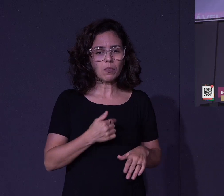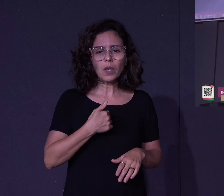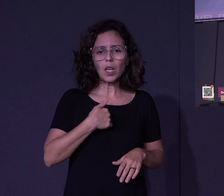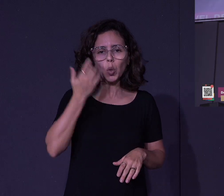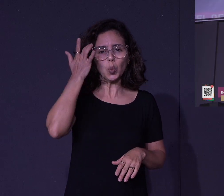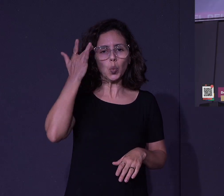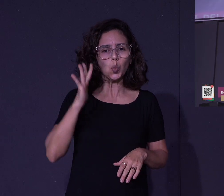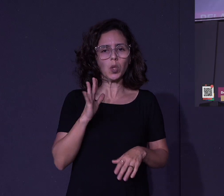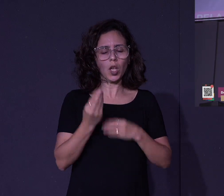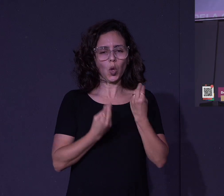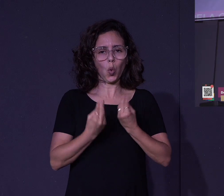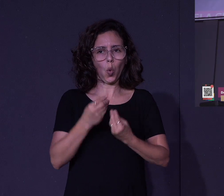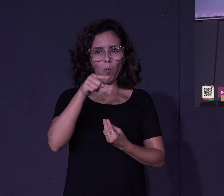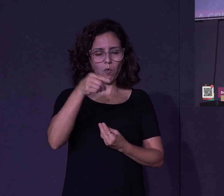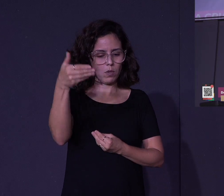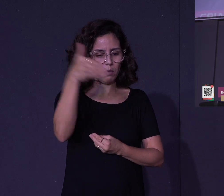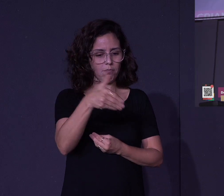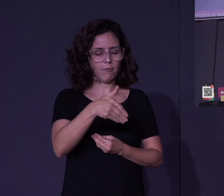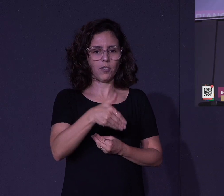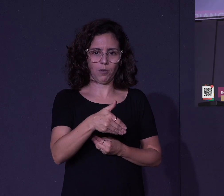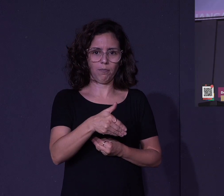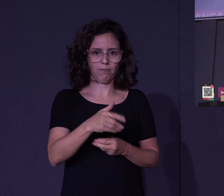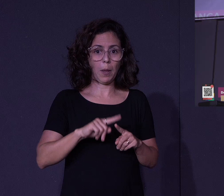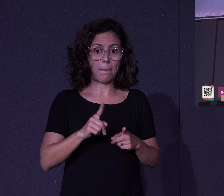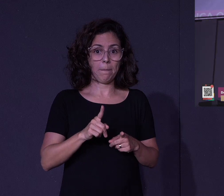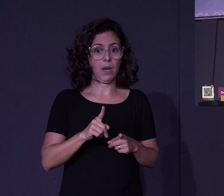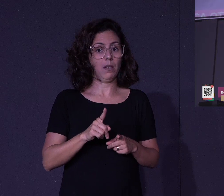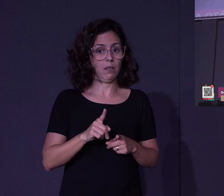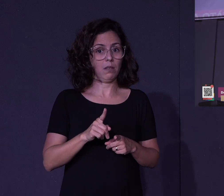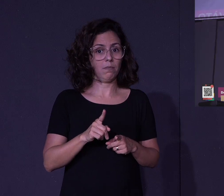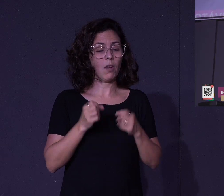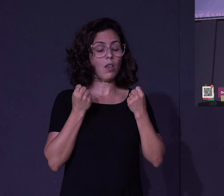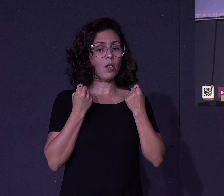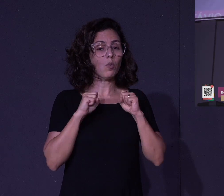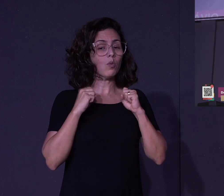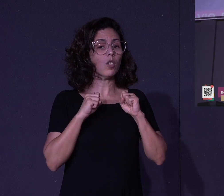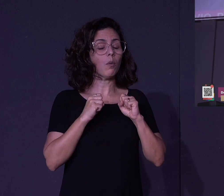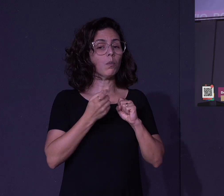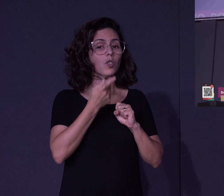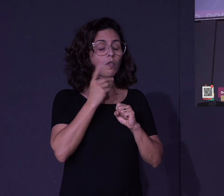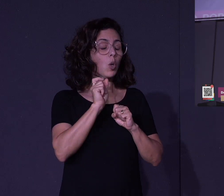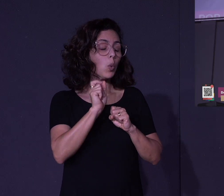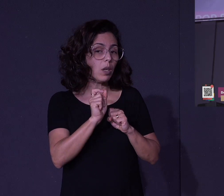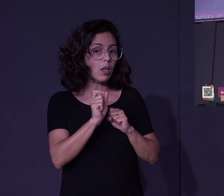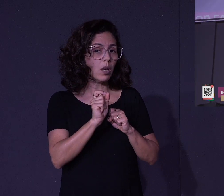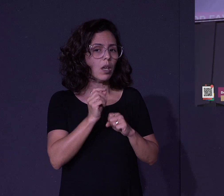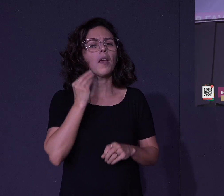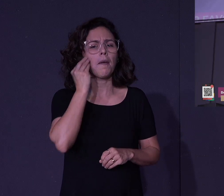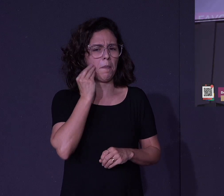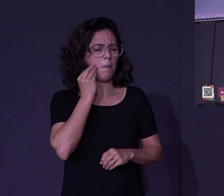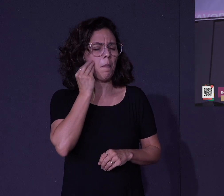você prove, como diz o salmista: provai e vede que o Senhor é